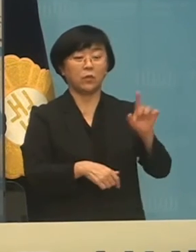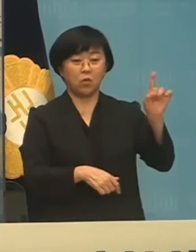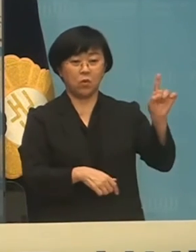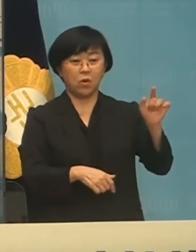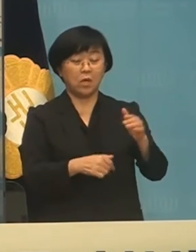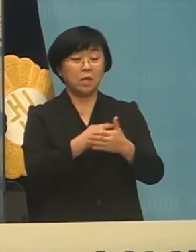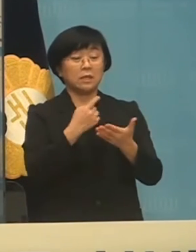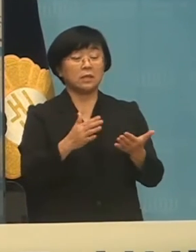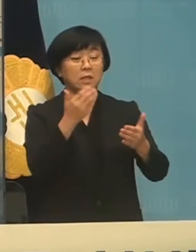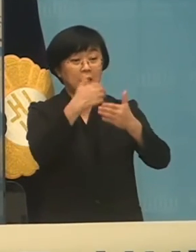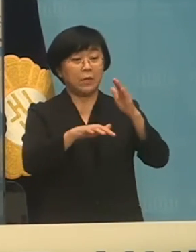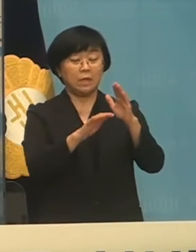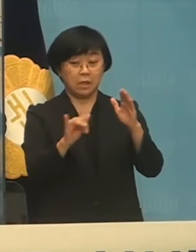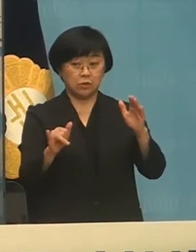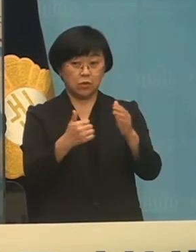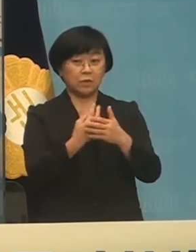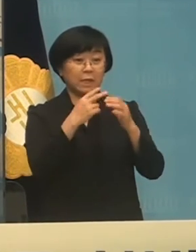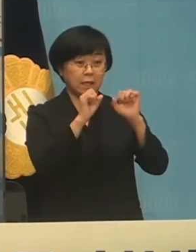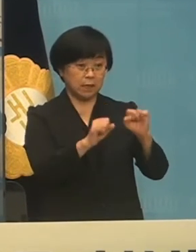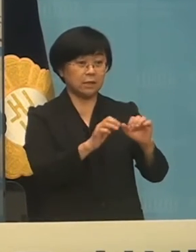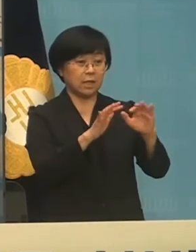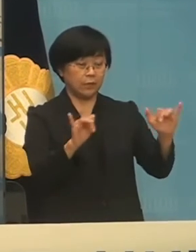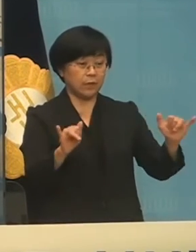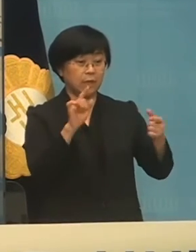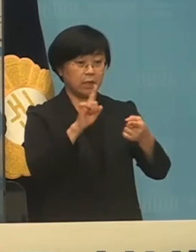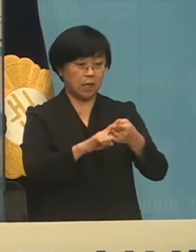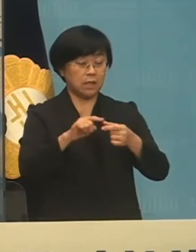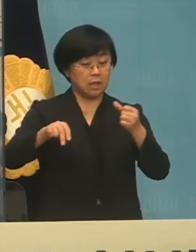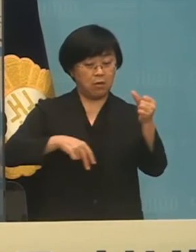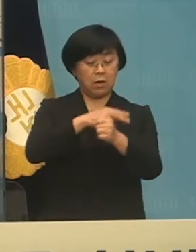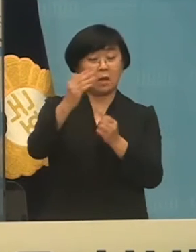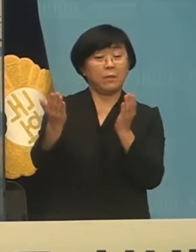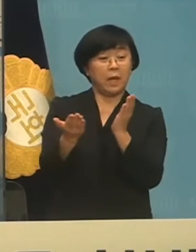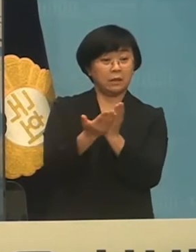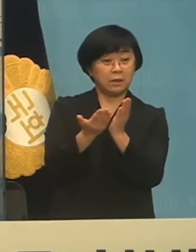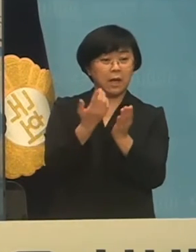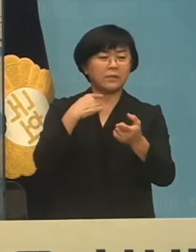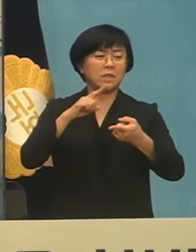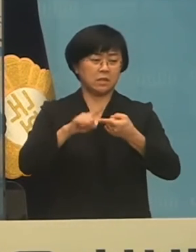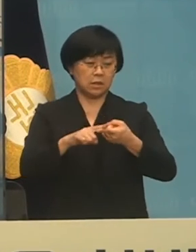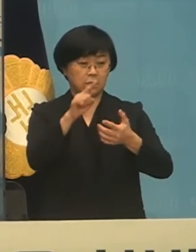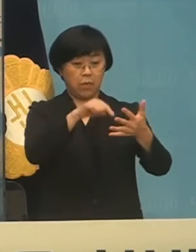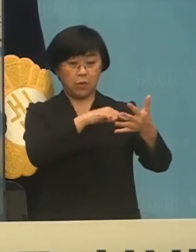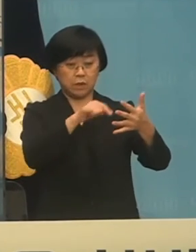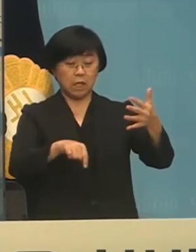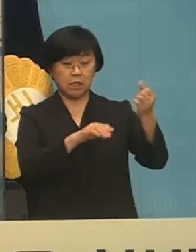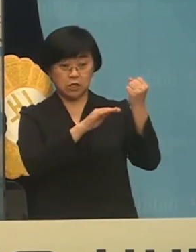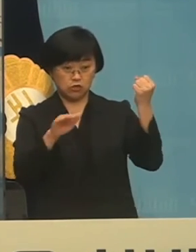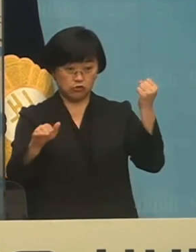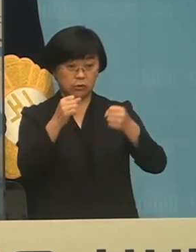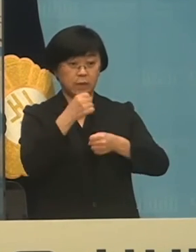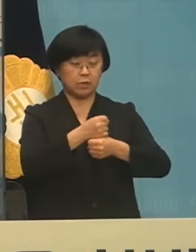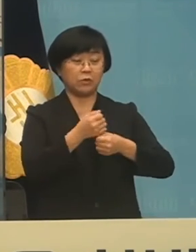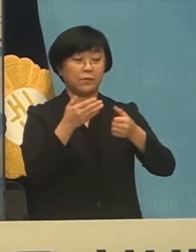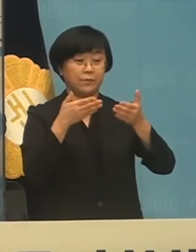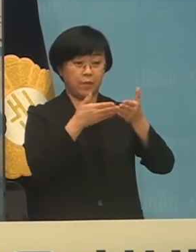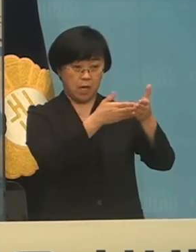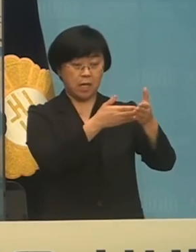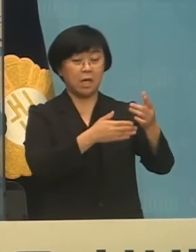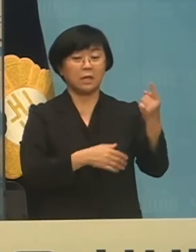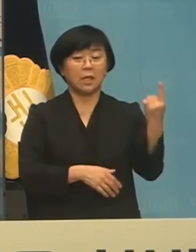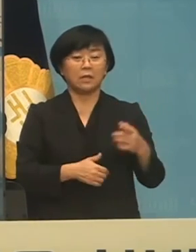하나, 희생자 가족들이나 생존자들의 상황에 맞는 합리적인 배보상 기준을 마련해